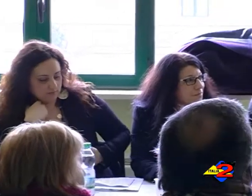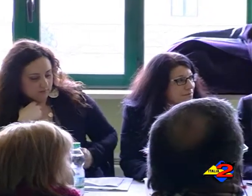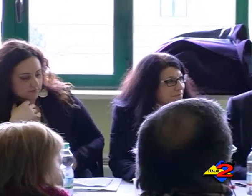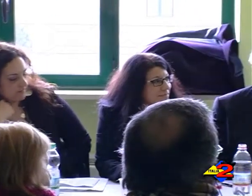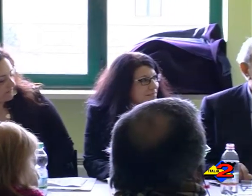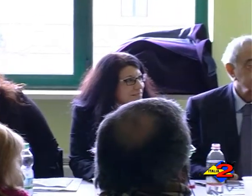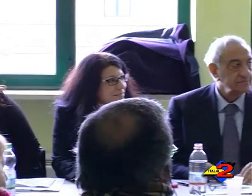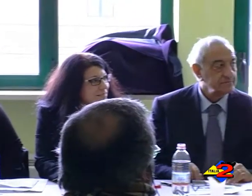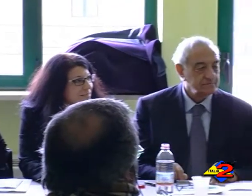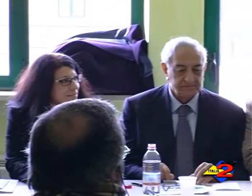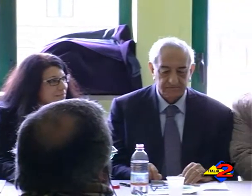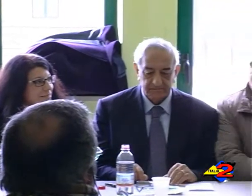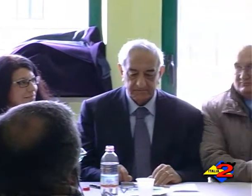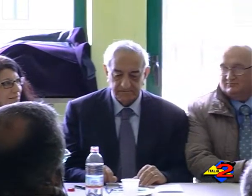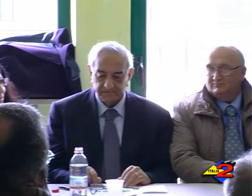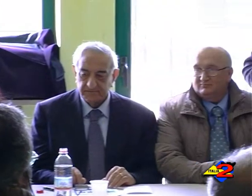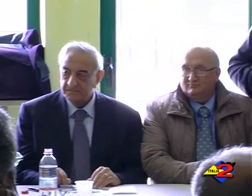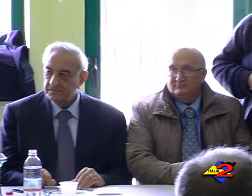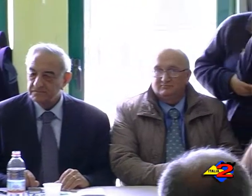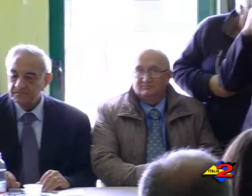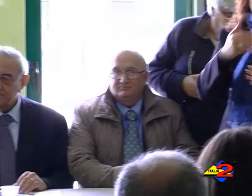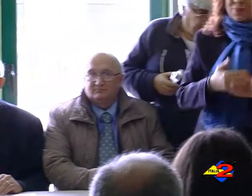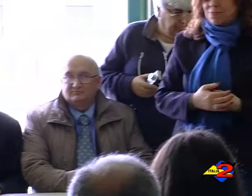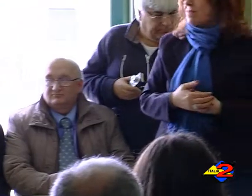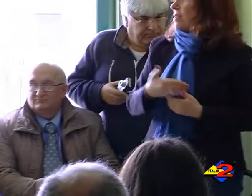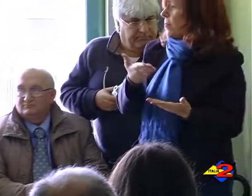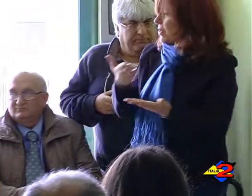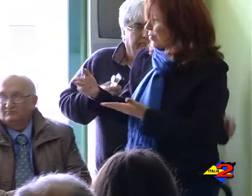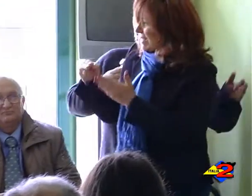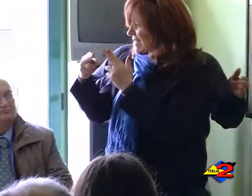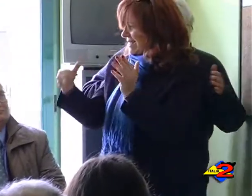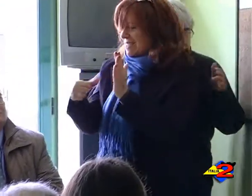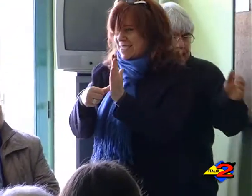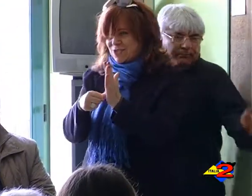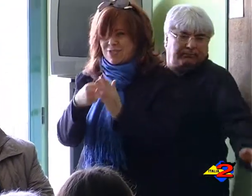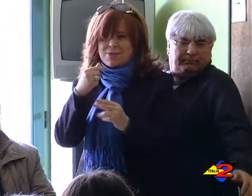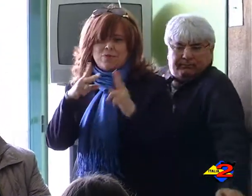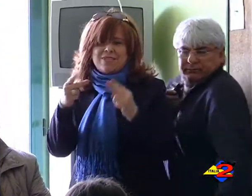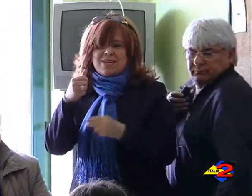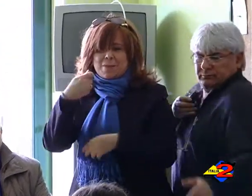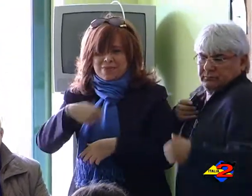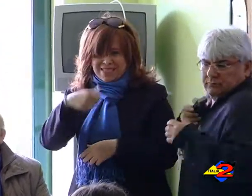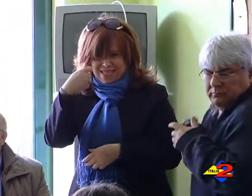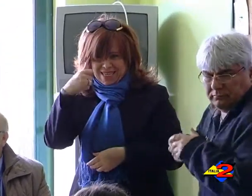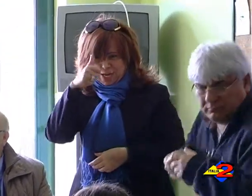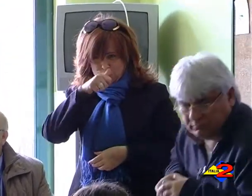vede un'operatrice che accompagnerà i sordi laddove hanno bisogno in posti pubblici o privati. Grazie. Grazie.